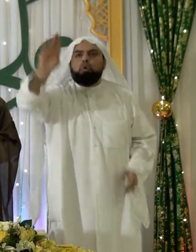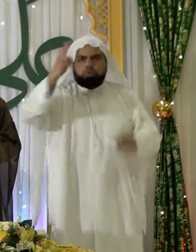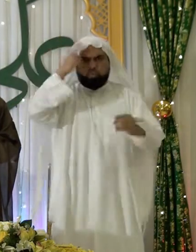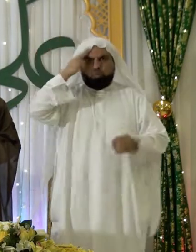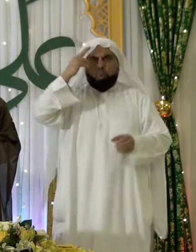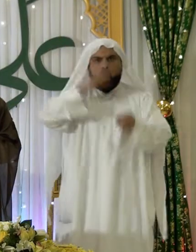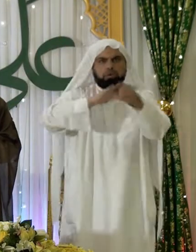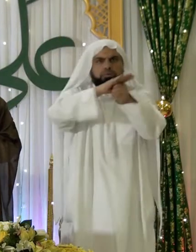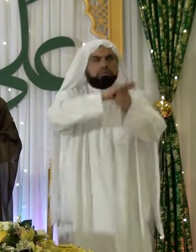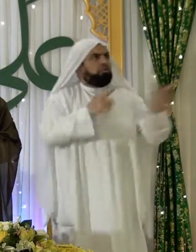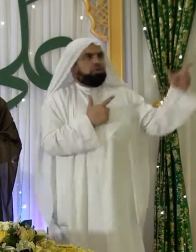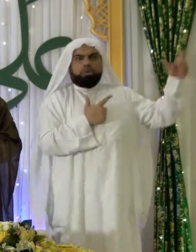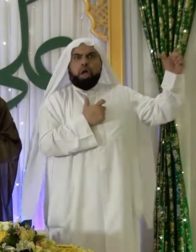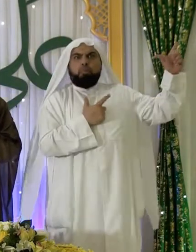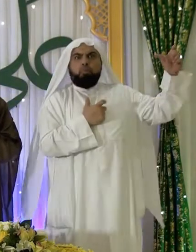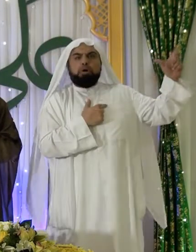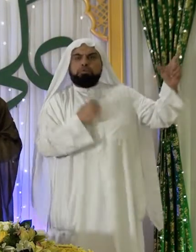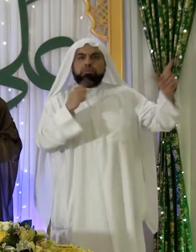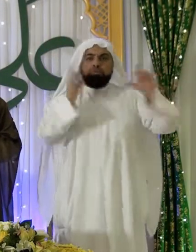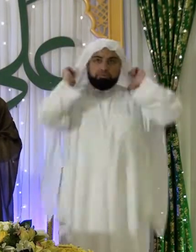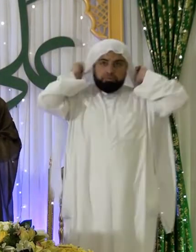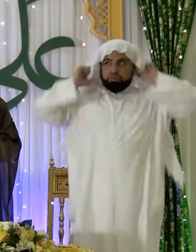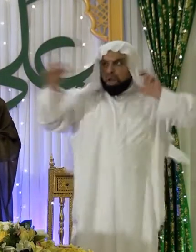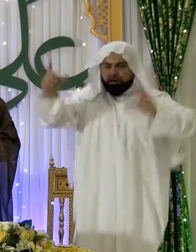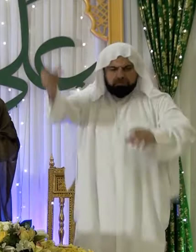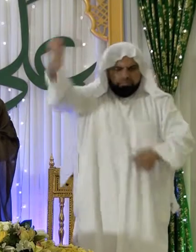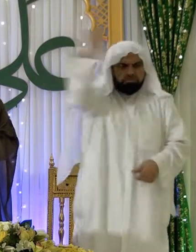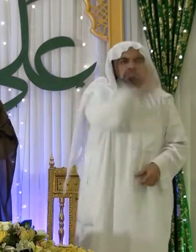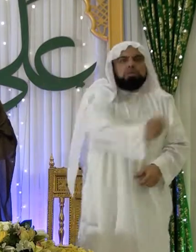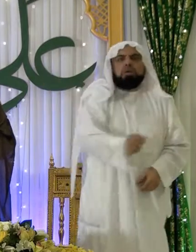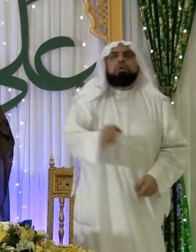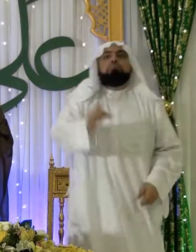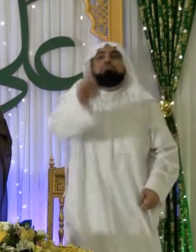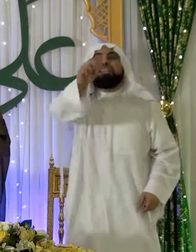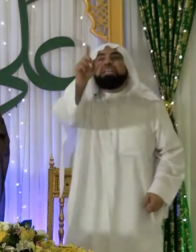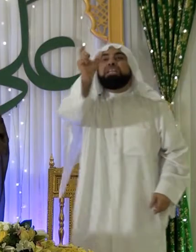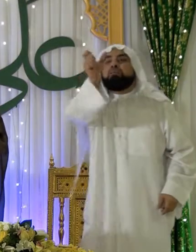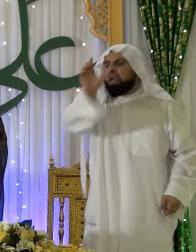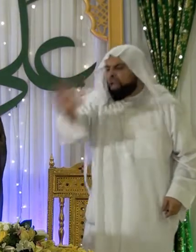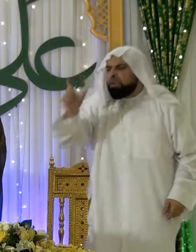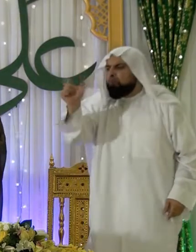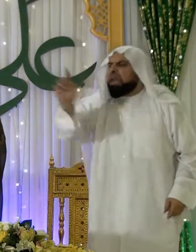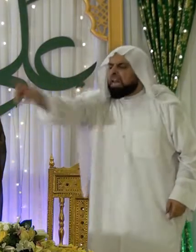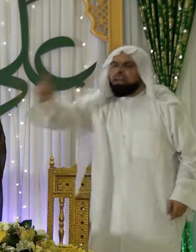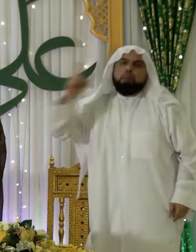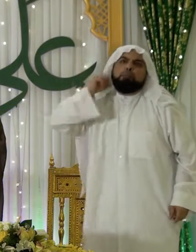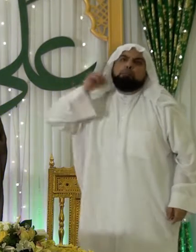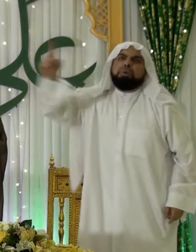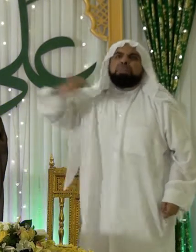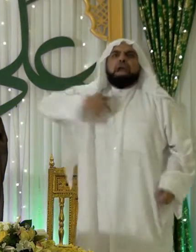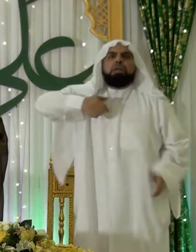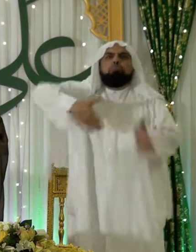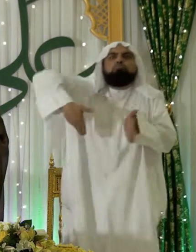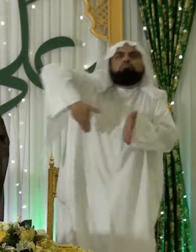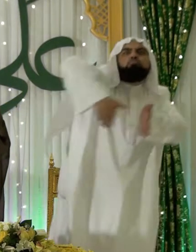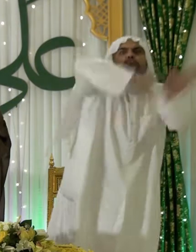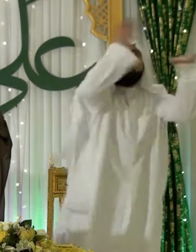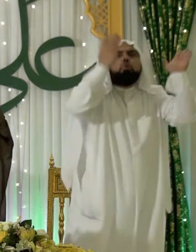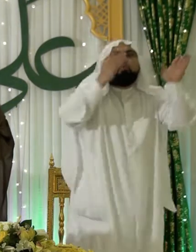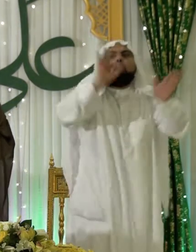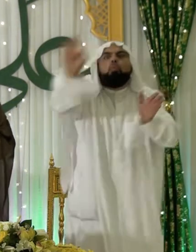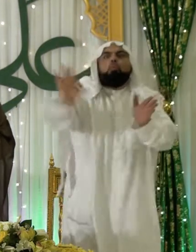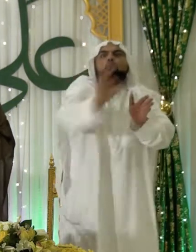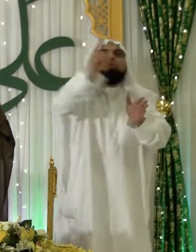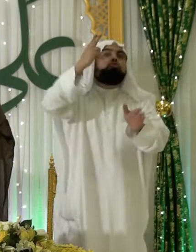خلف عليا عليه السلام على المدينة المنورة وقال له: ألا تحب